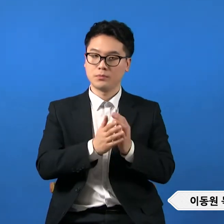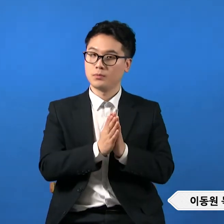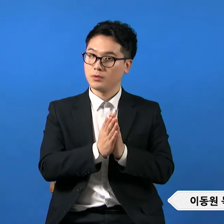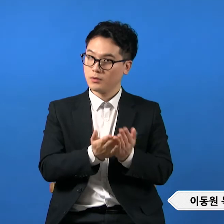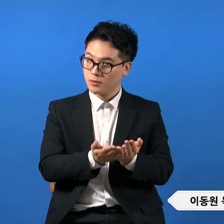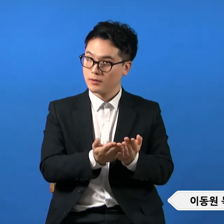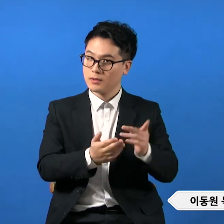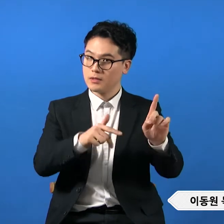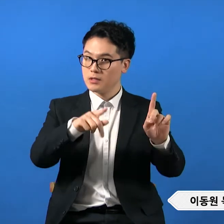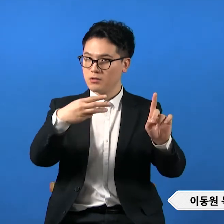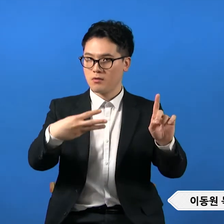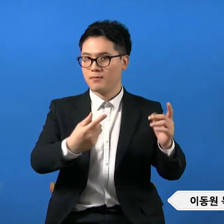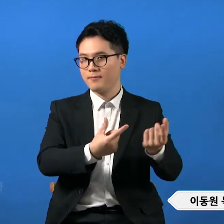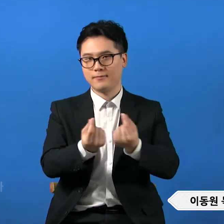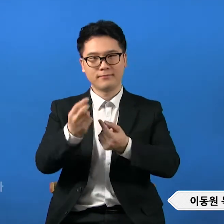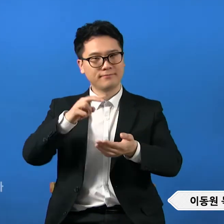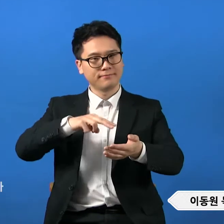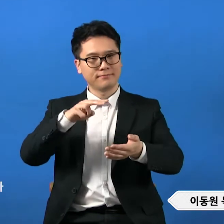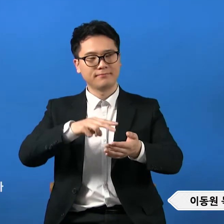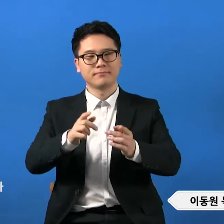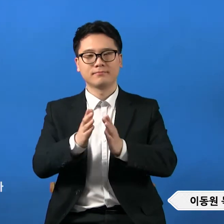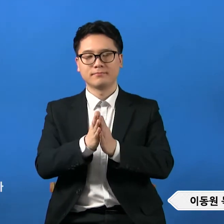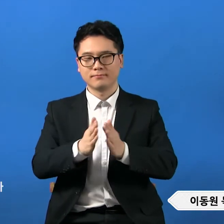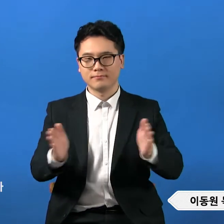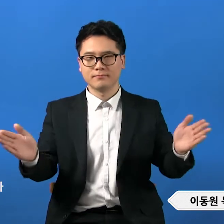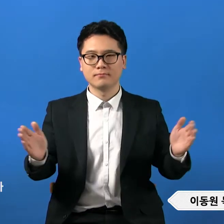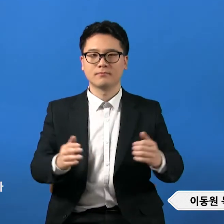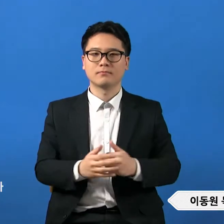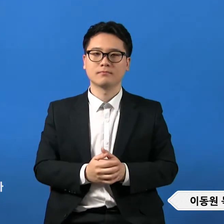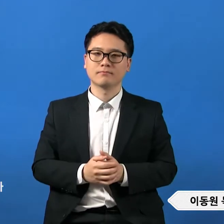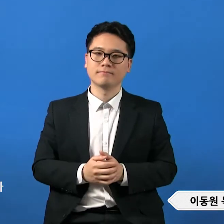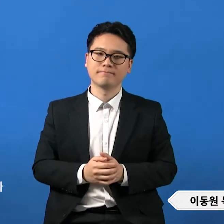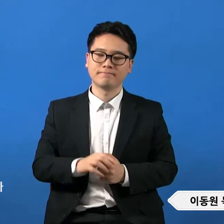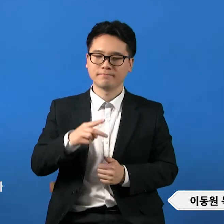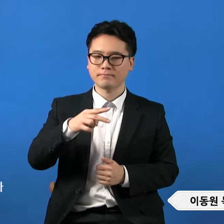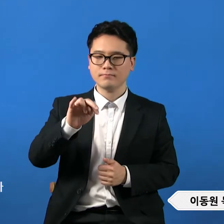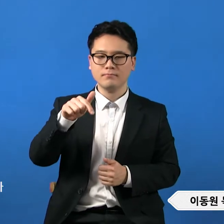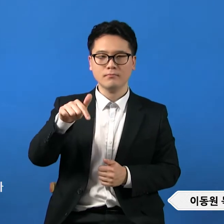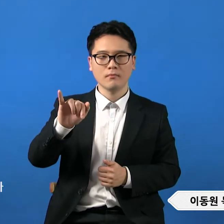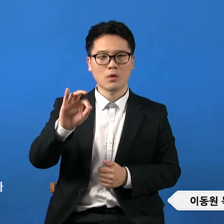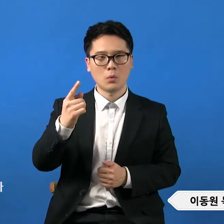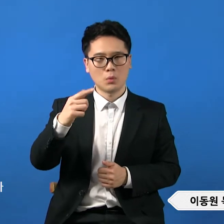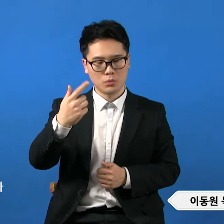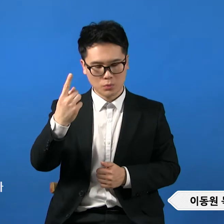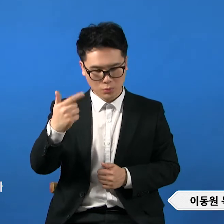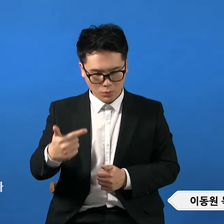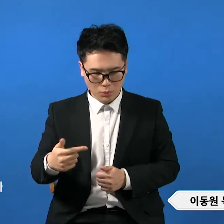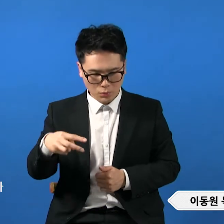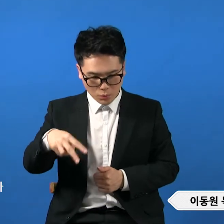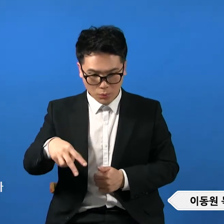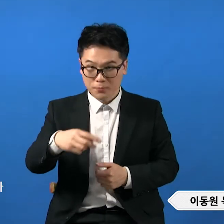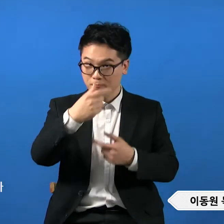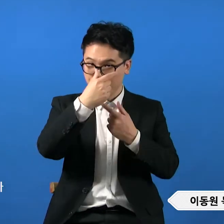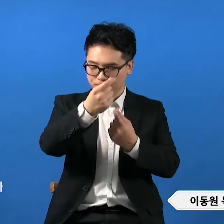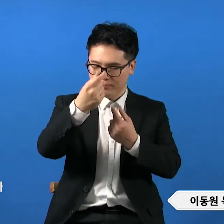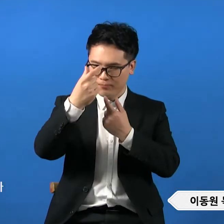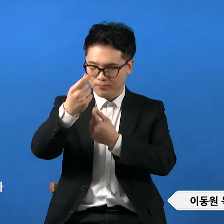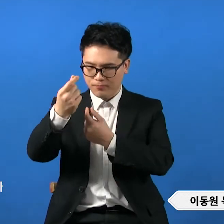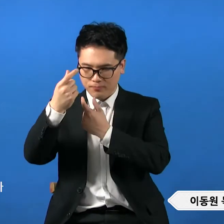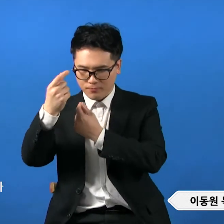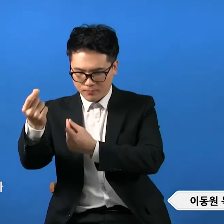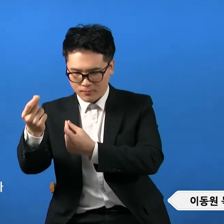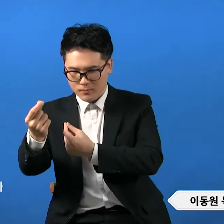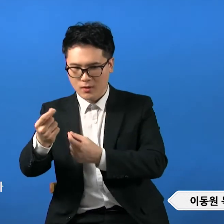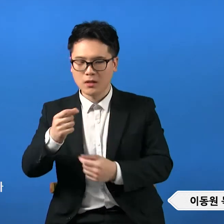시작됩니다. 1절 말씀 함께 같이 읽습니다. 시작. 시기 오롯에 맞춘 선지자 하박국의